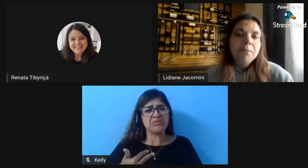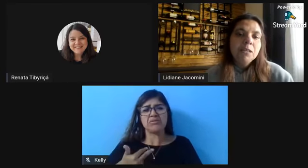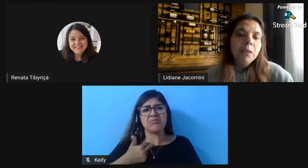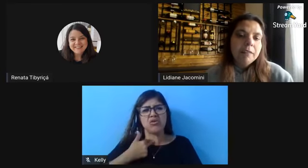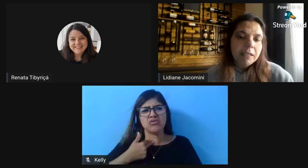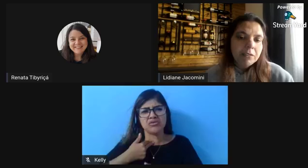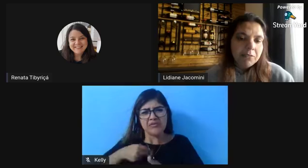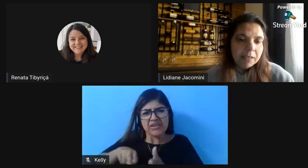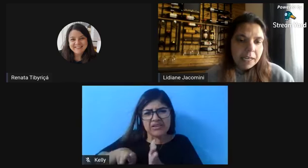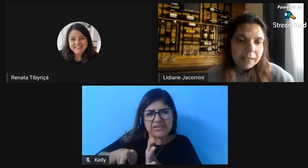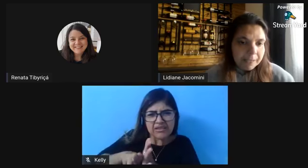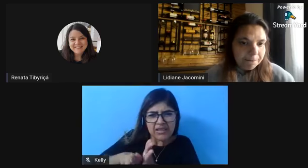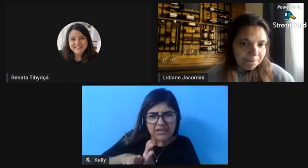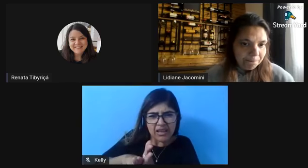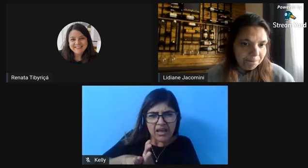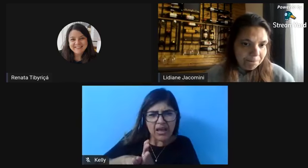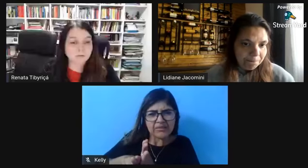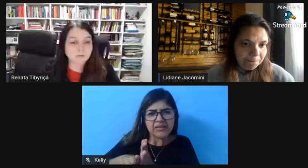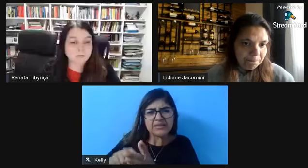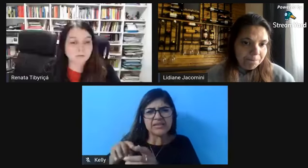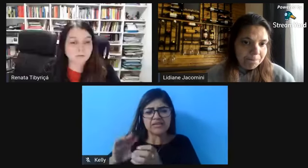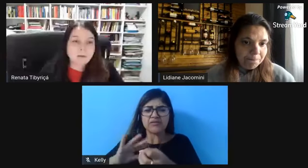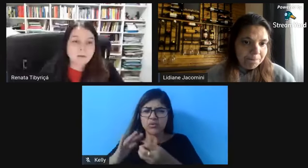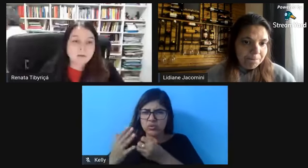Covid-19, mesmo ele tendo deficiência?